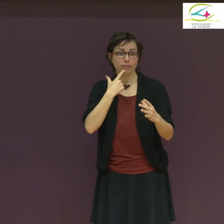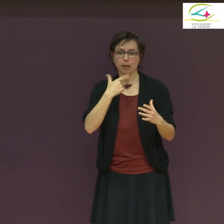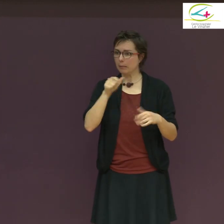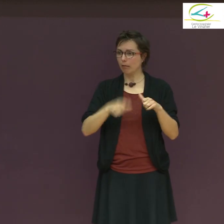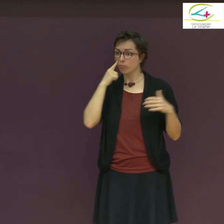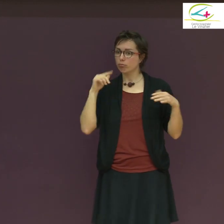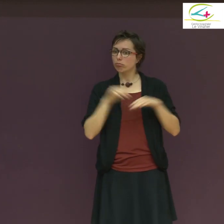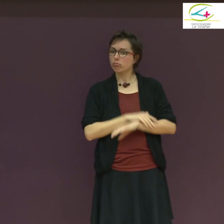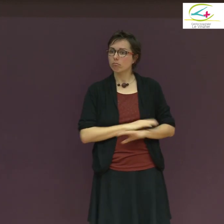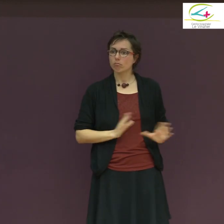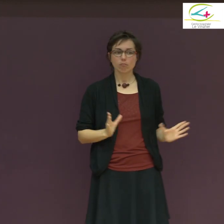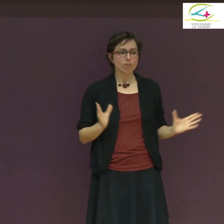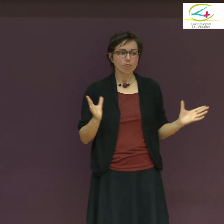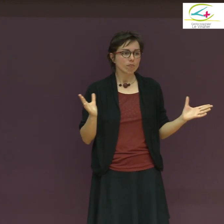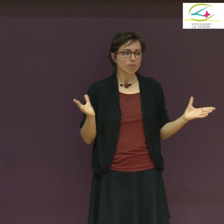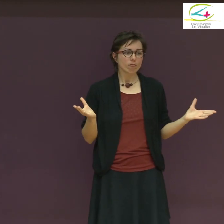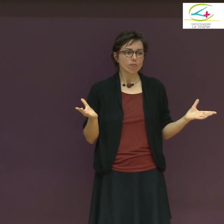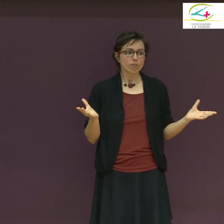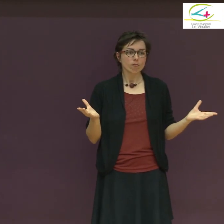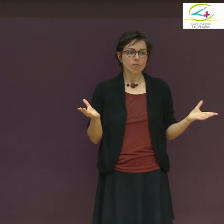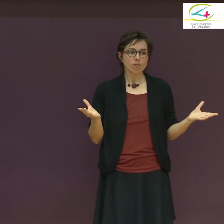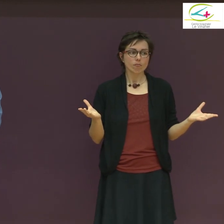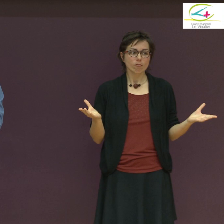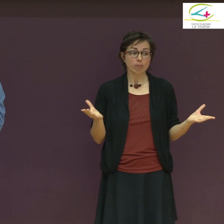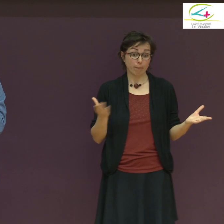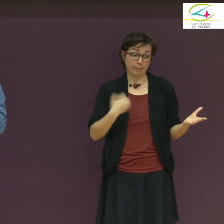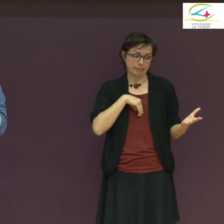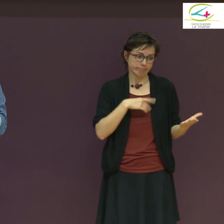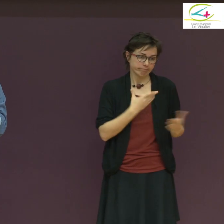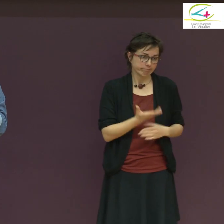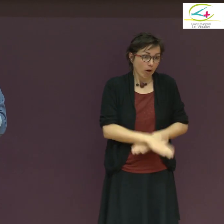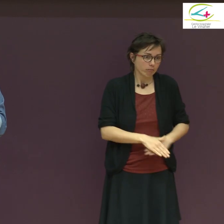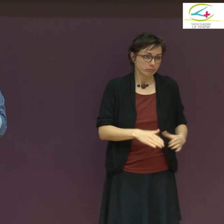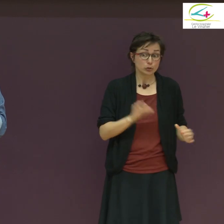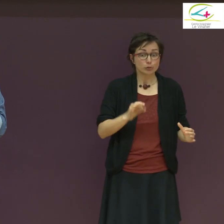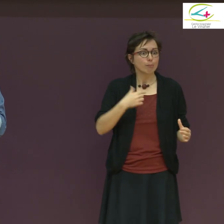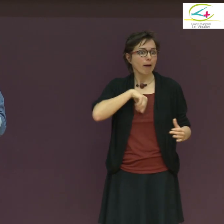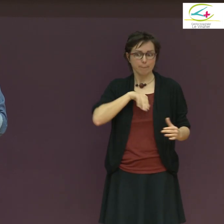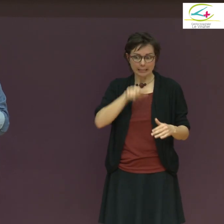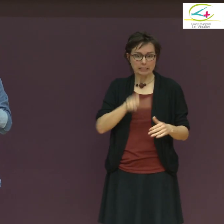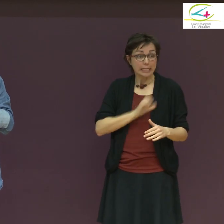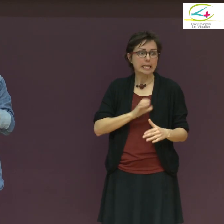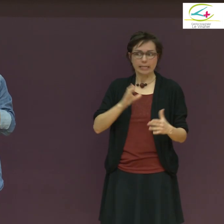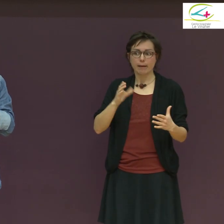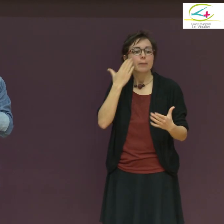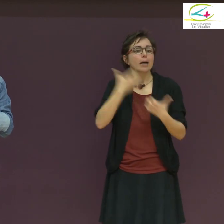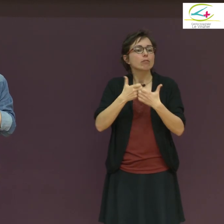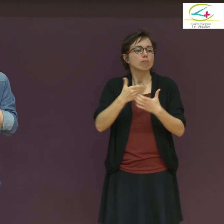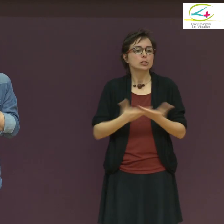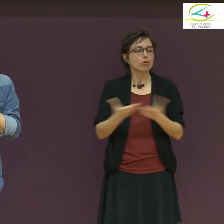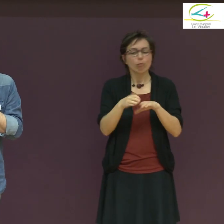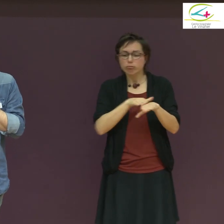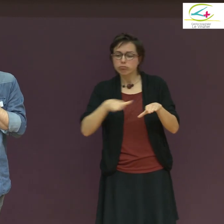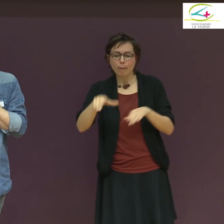pas. C'est-à-dire qu'ils sont morts. Et effectivement, cet appel à l'aide doit être entendu. Si vous voyez quelqu'un se noyer devant vous qui